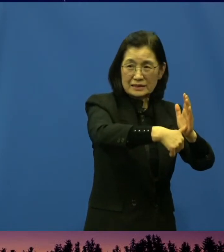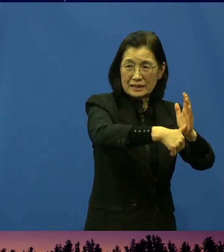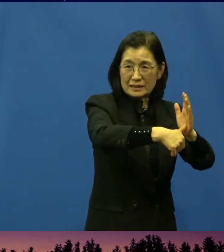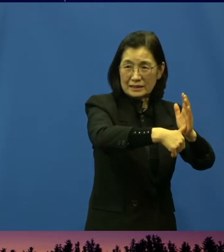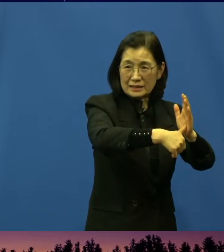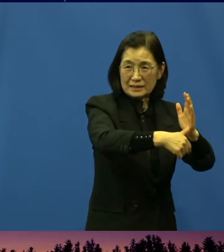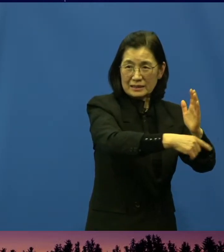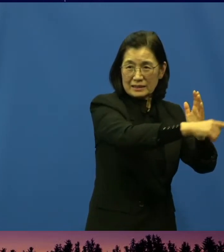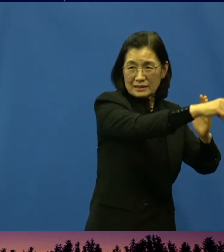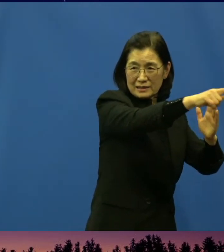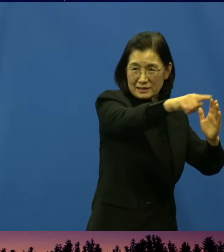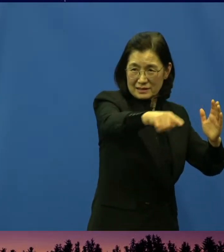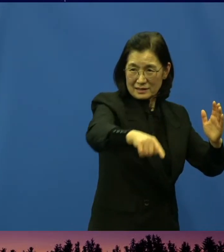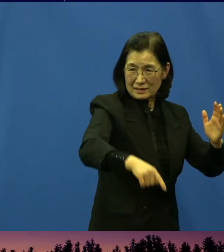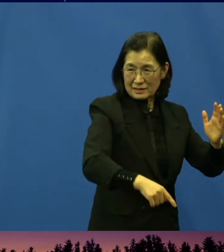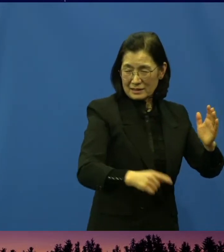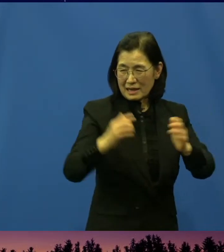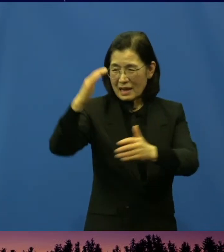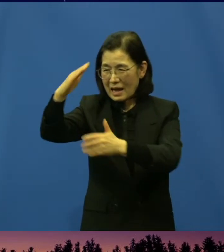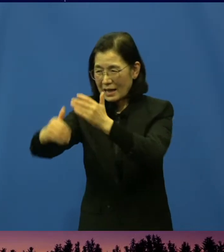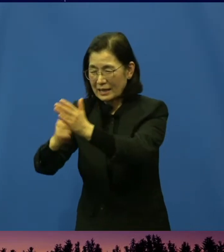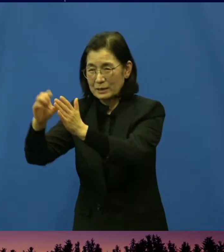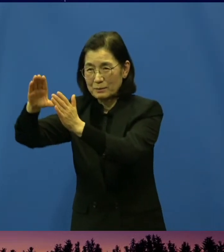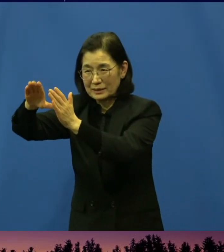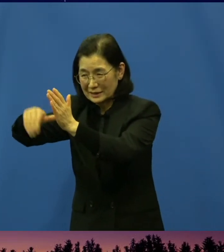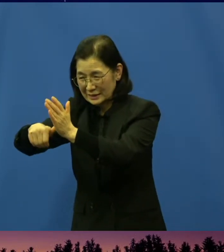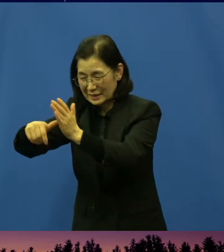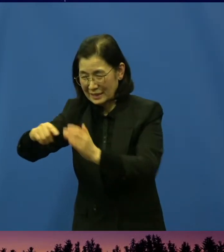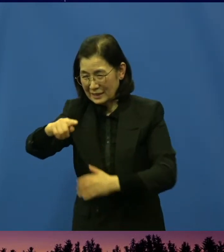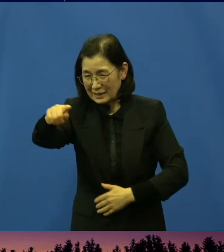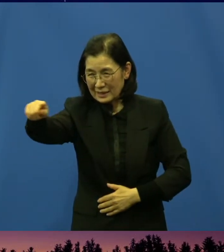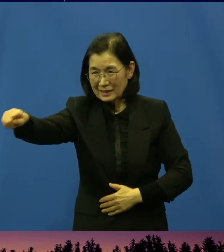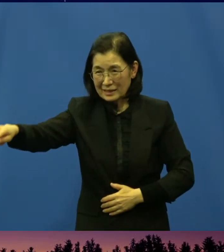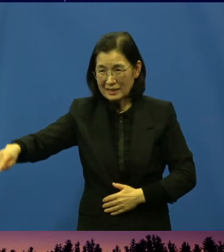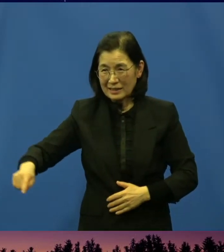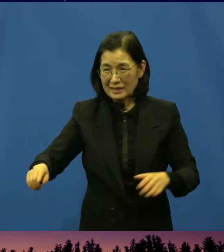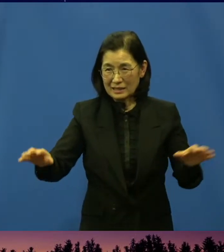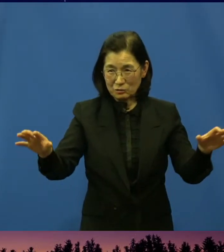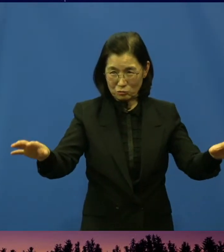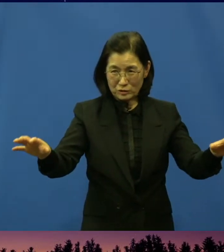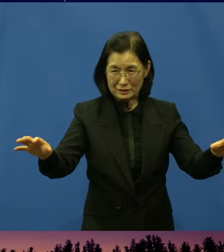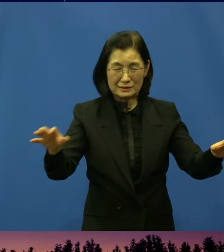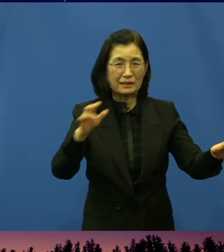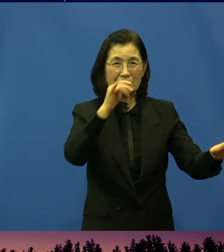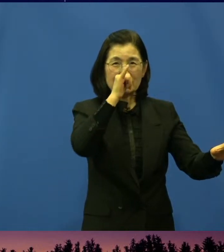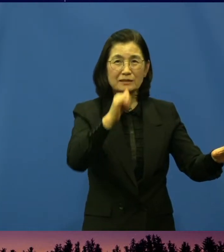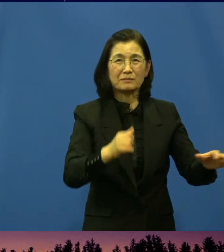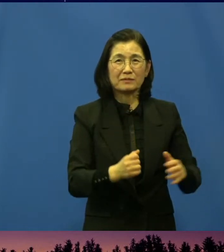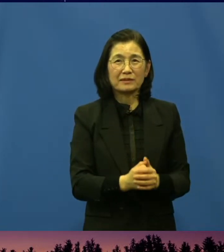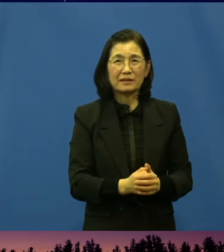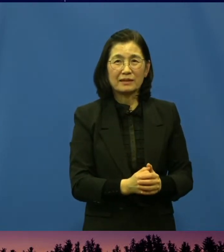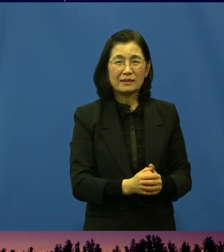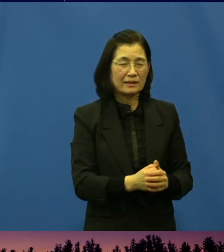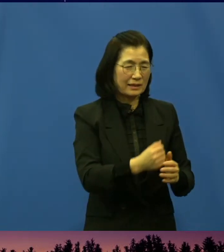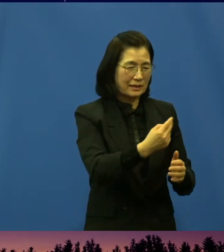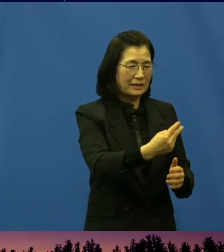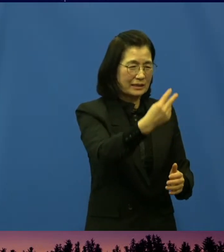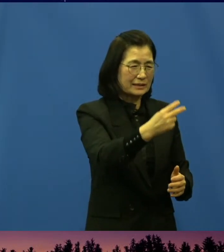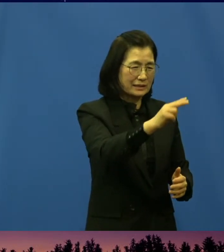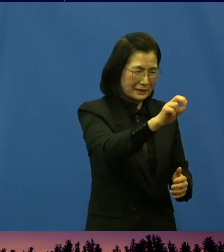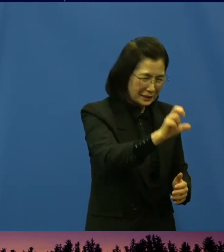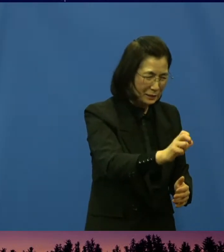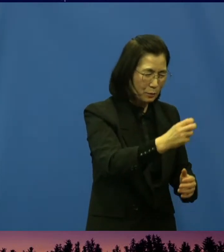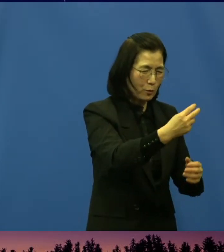막 무한 그냥 또 반복하는 거예요. 어제도 오늘이가 똑같고 2024년에 일어난 거 25년도 똑같은 것들 뉴스